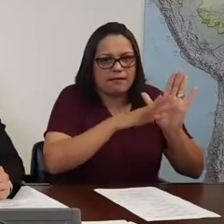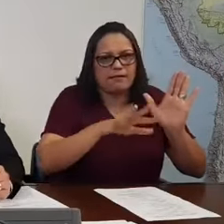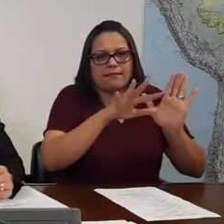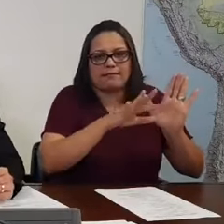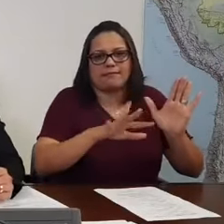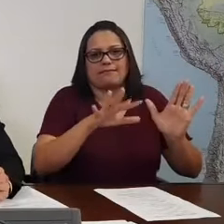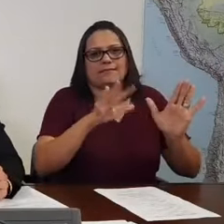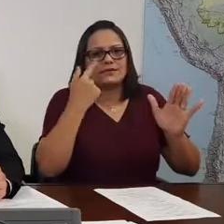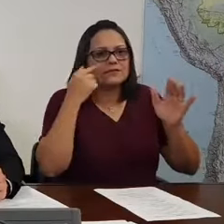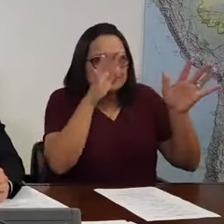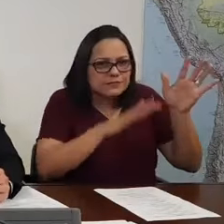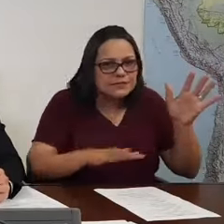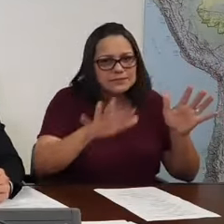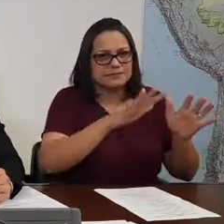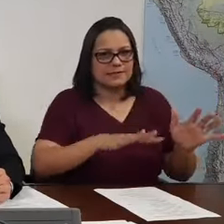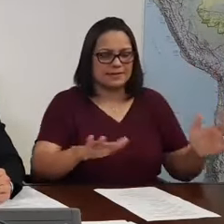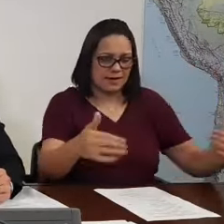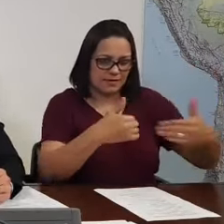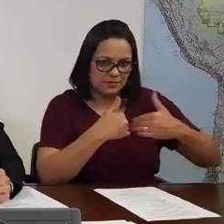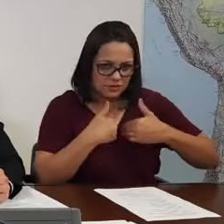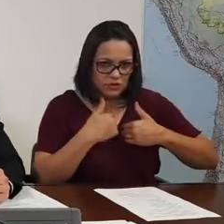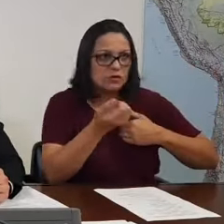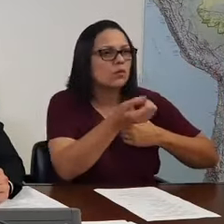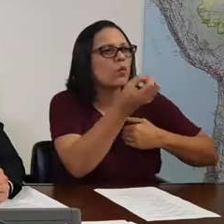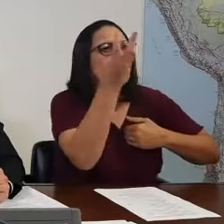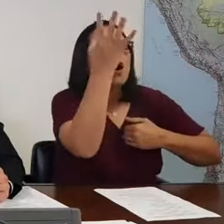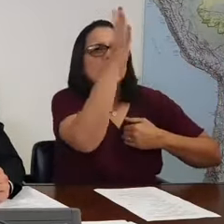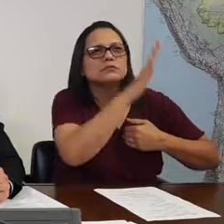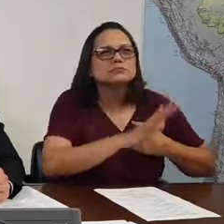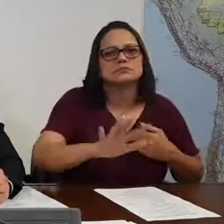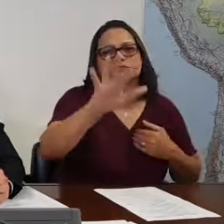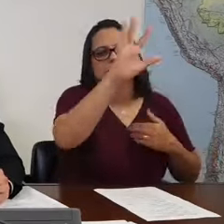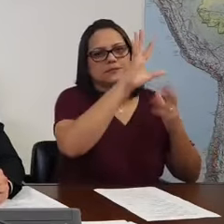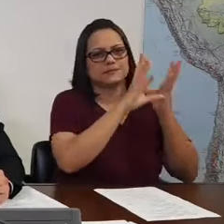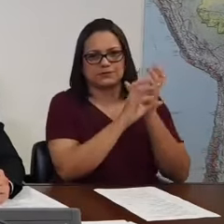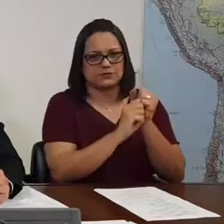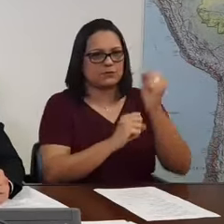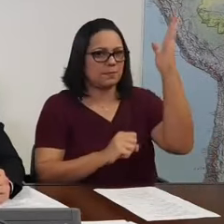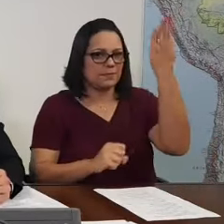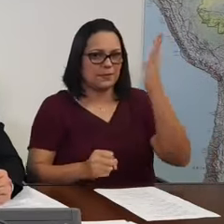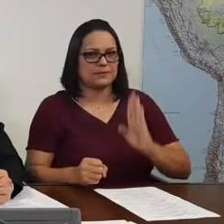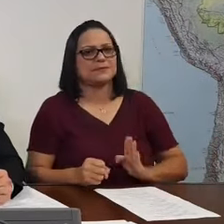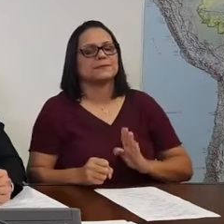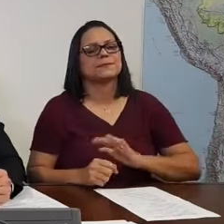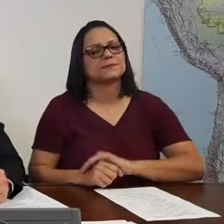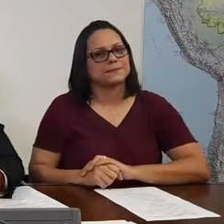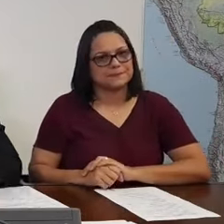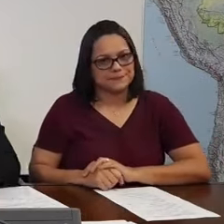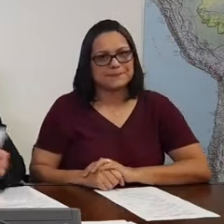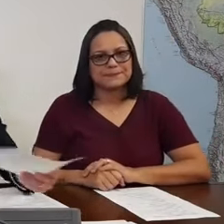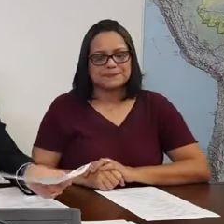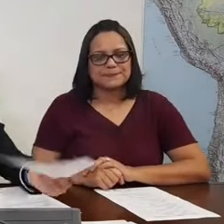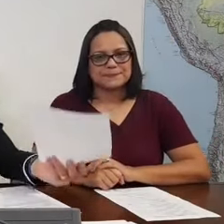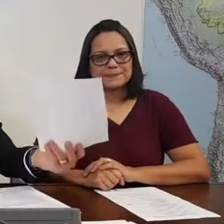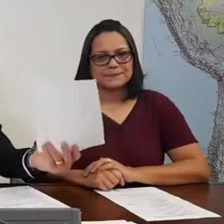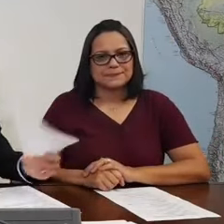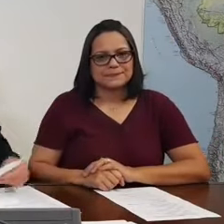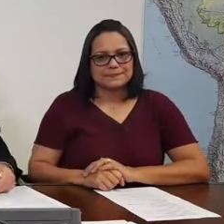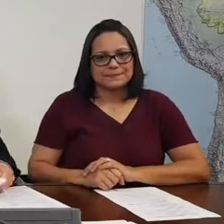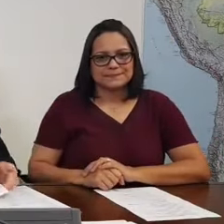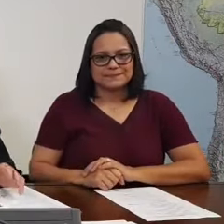vai dar uma visão aproximadamente de quantos autistas nós temos no Brasil. Tá certo? Então,